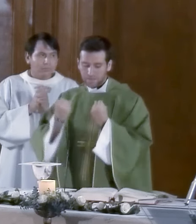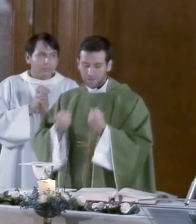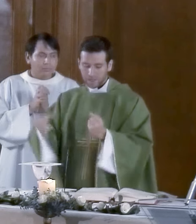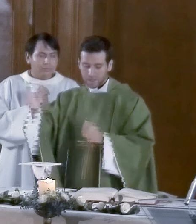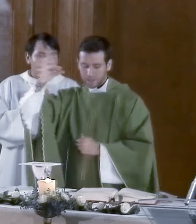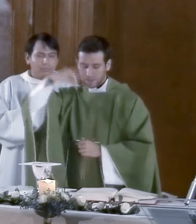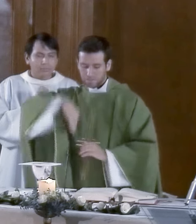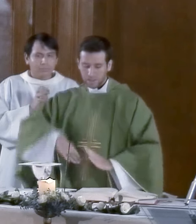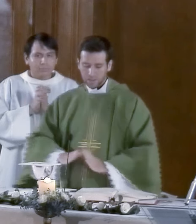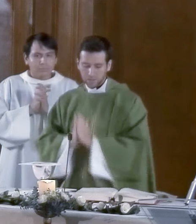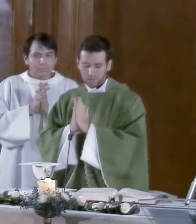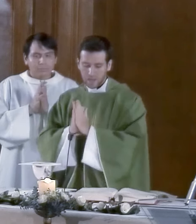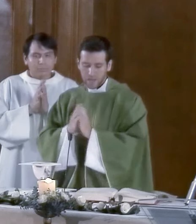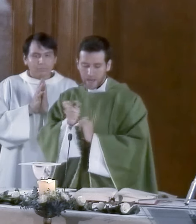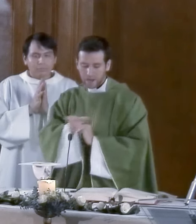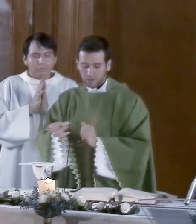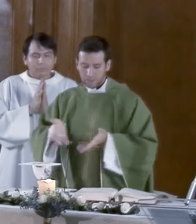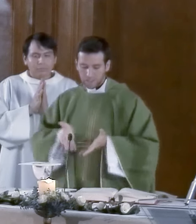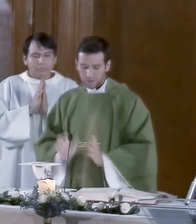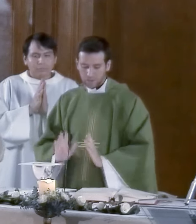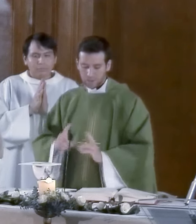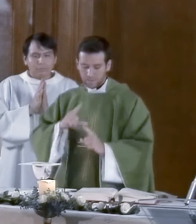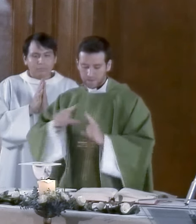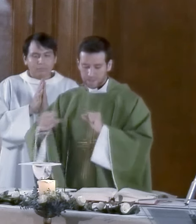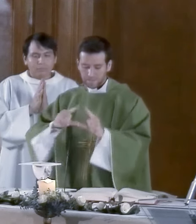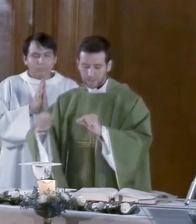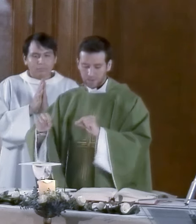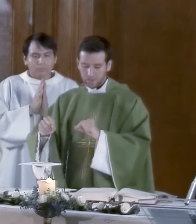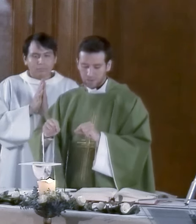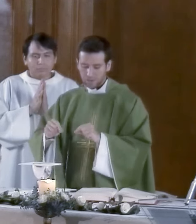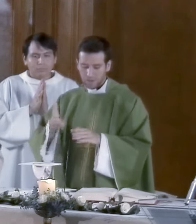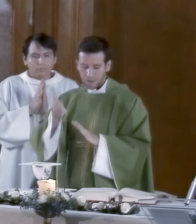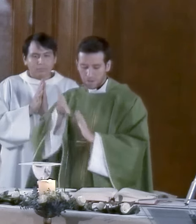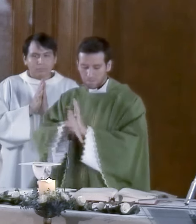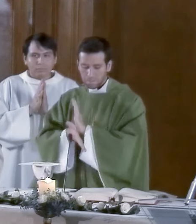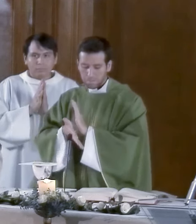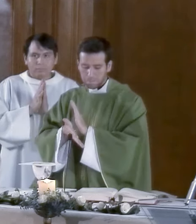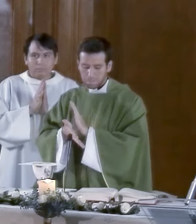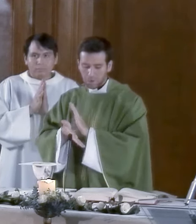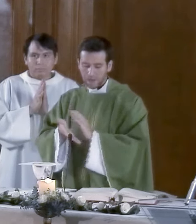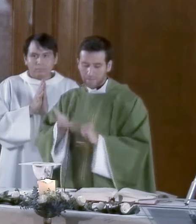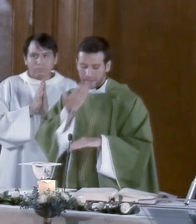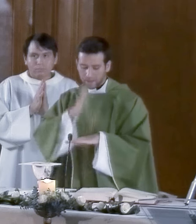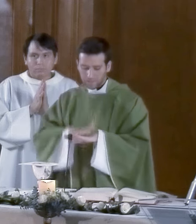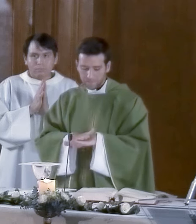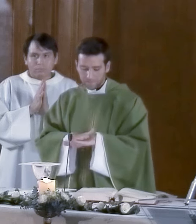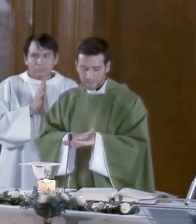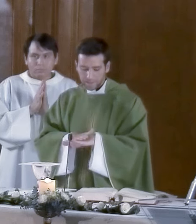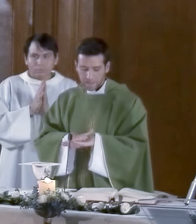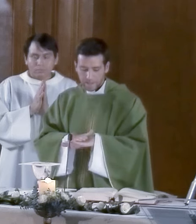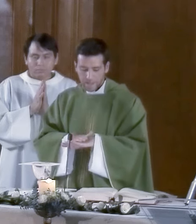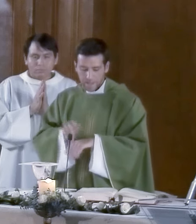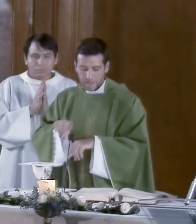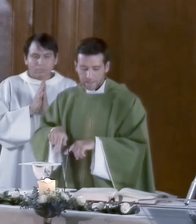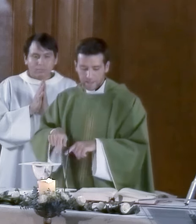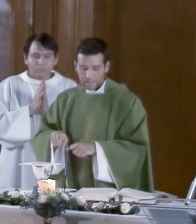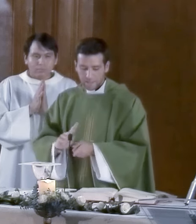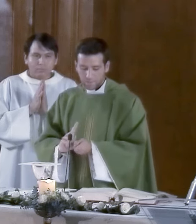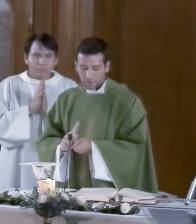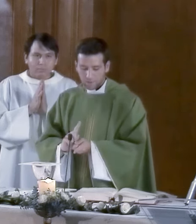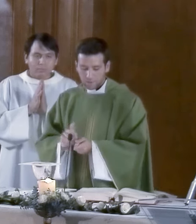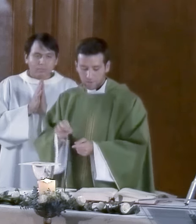y la fuerza del Espíritu a los hijos dispersos por el pecado.